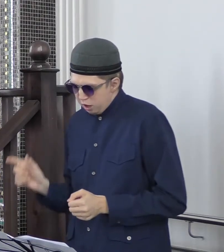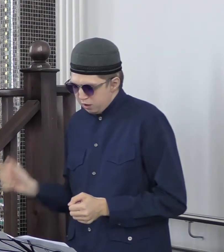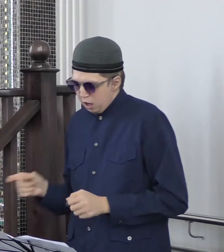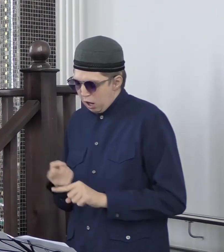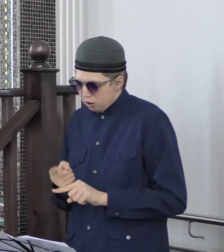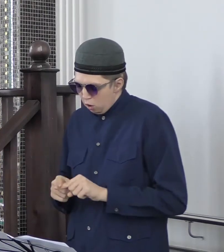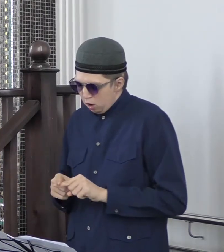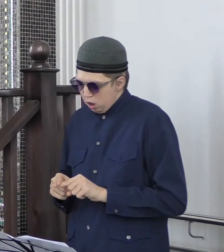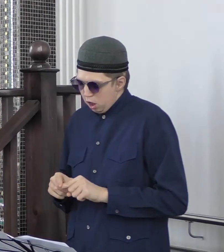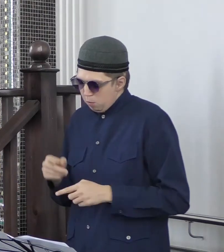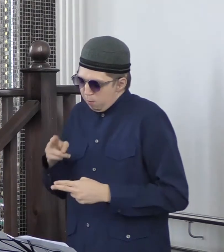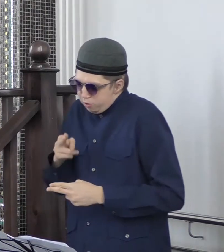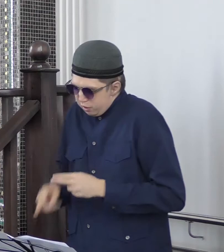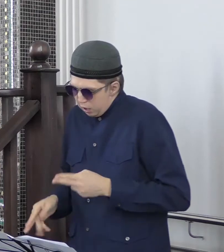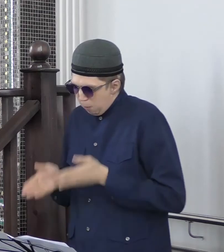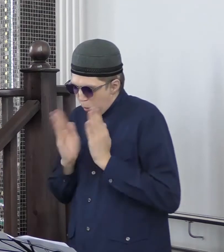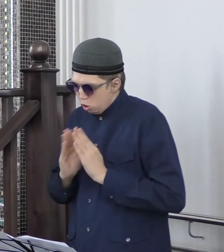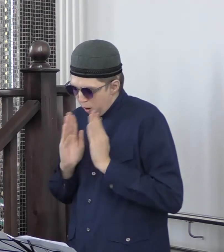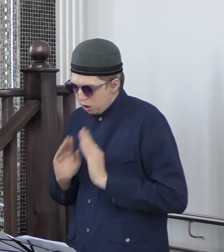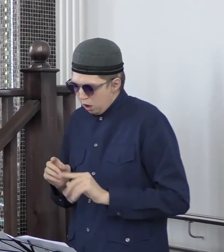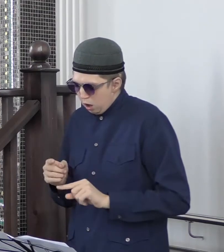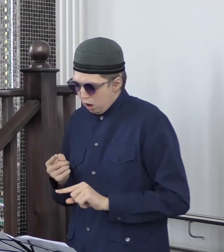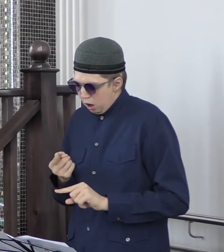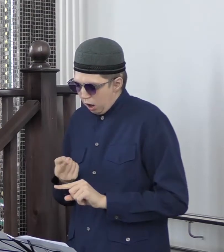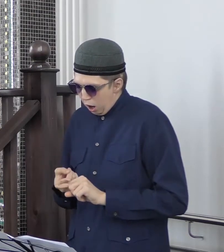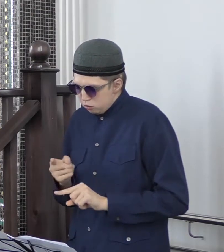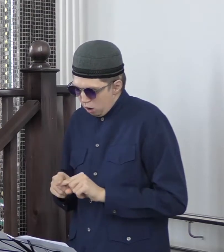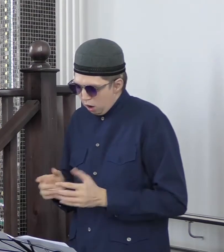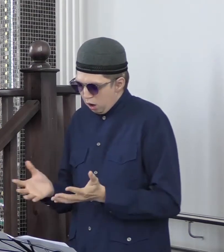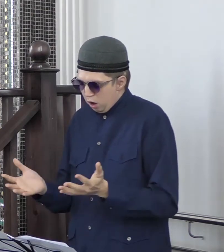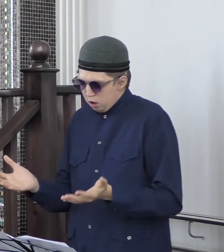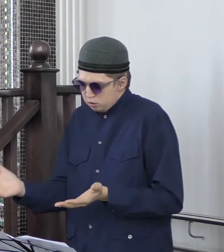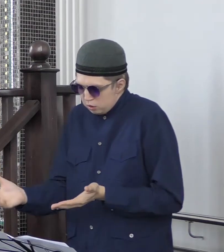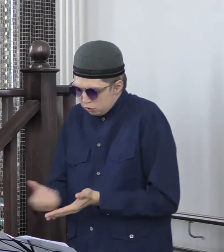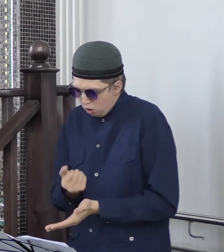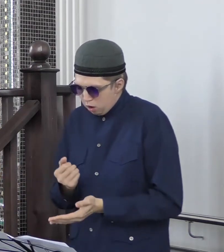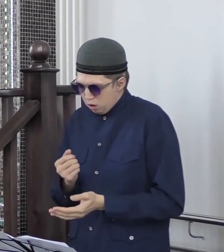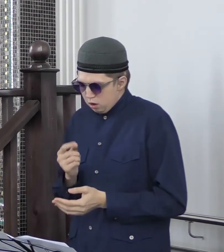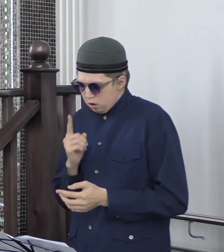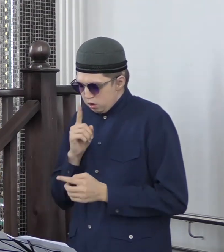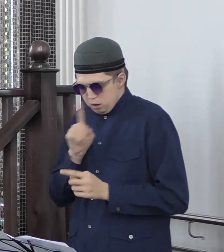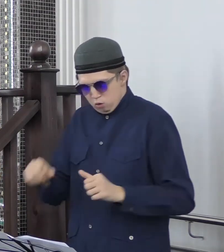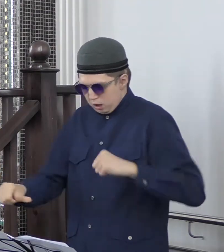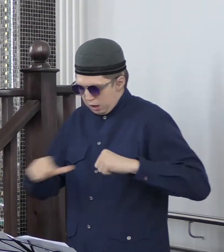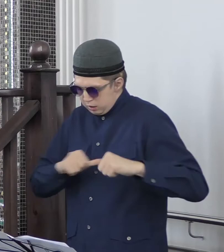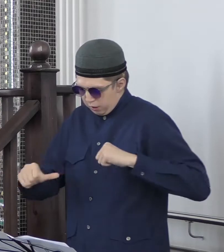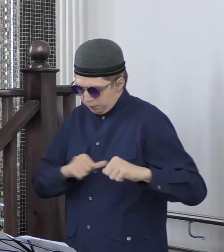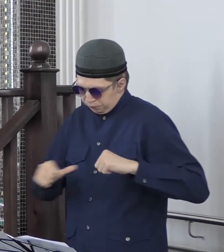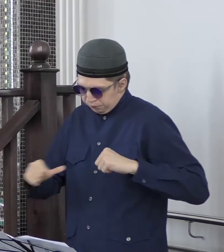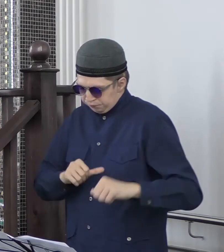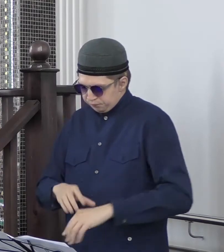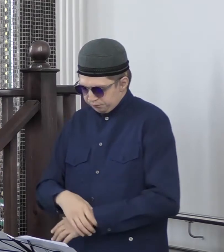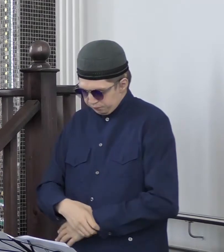сұқыр кішіні, қырт адымына болса да, қолынан тұтып алып барса, o kishi gunohlarni yo'q